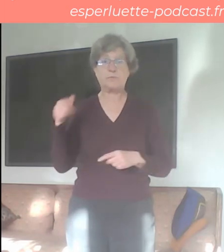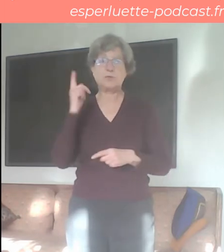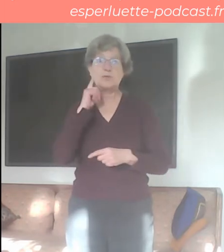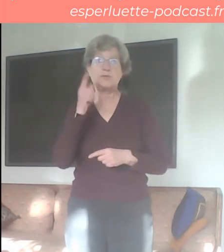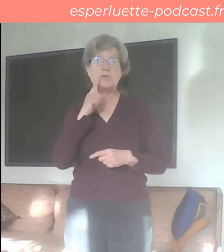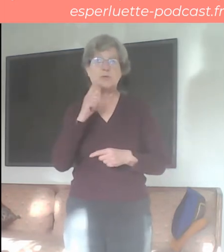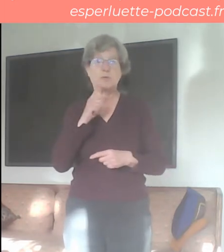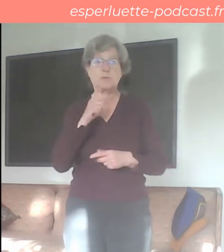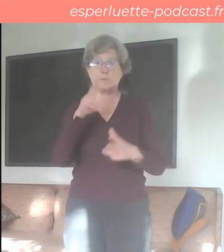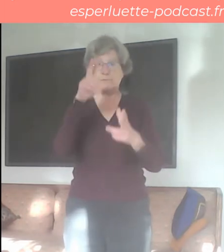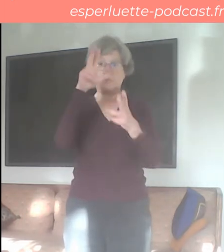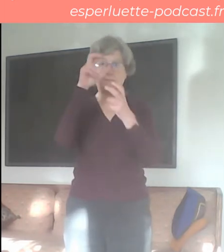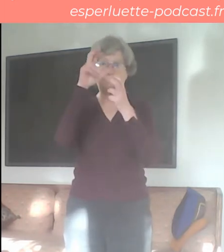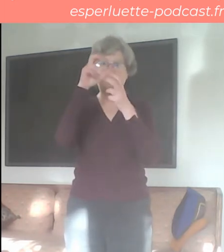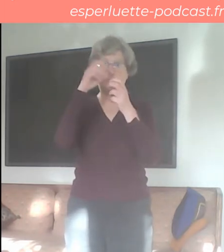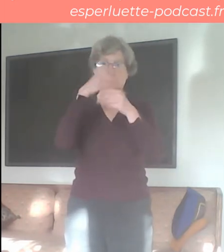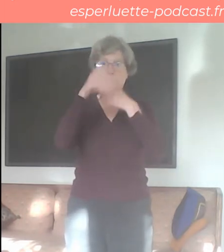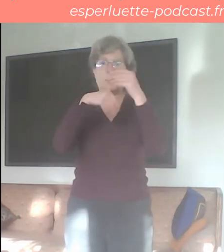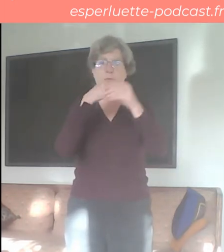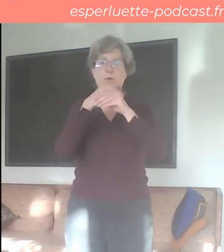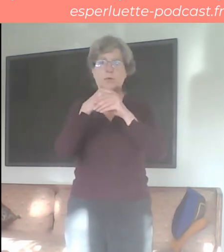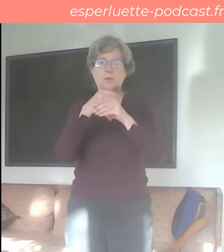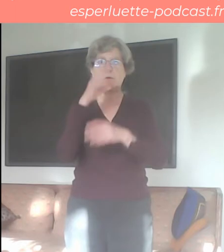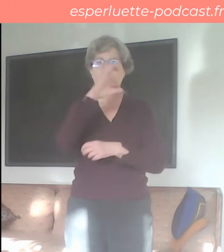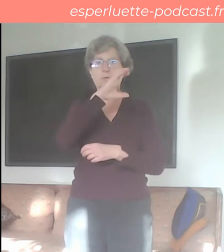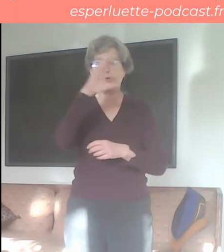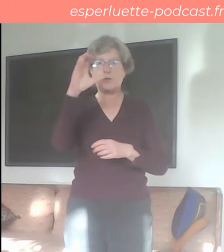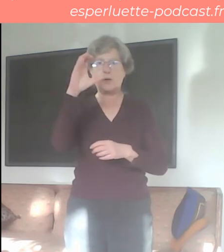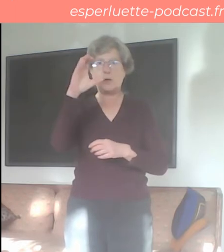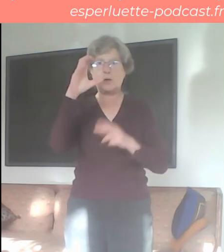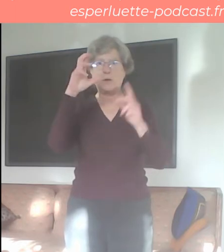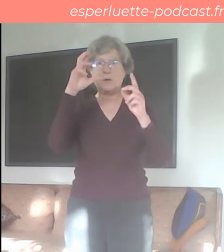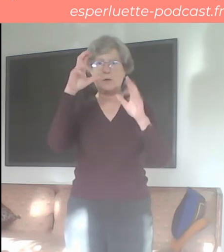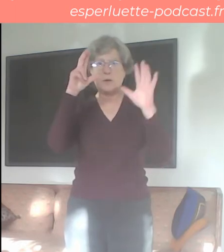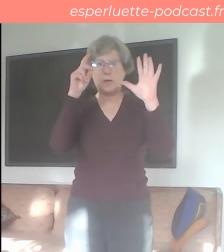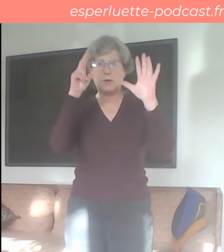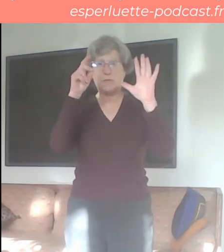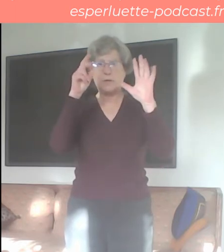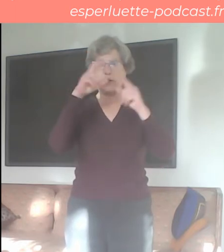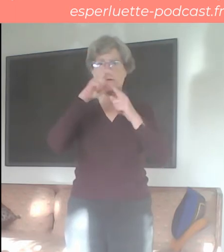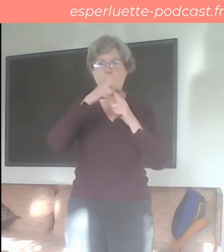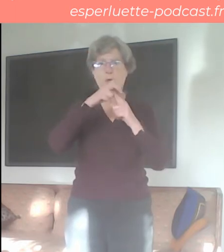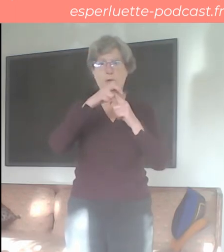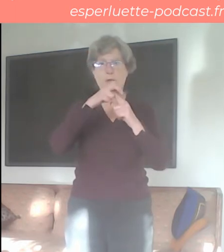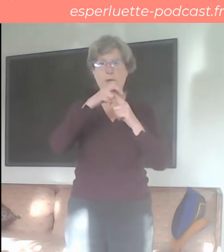Et je pense que ça doit être ça qui a fait que j'ai été acceptée par la communauté, dont un de mes copains qui m'a dit que j'étais